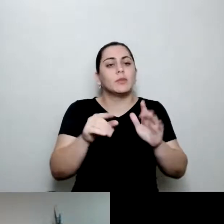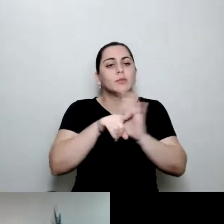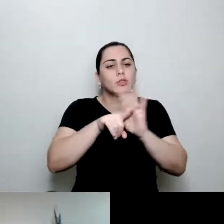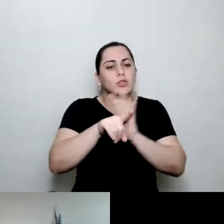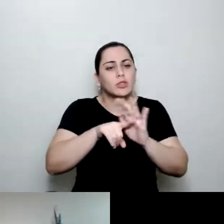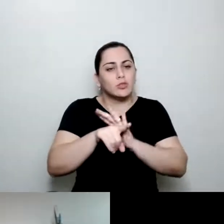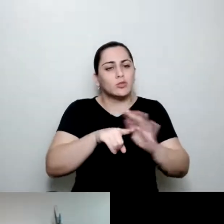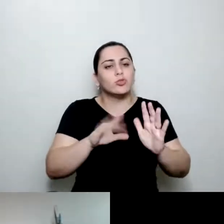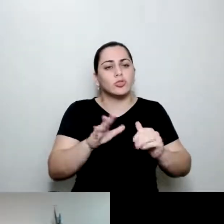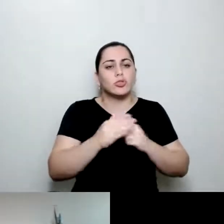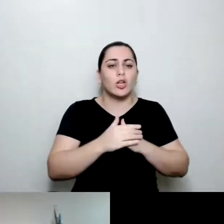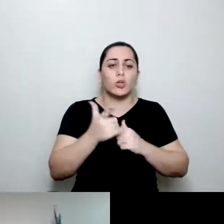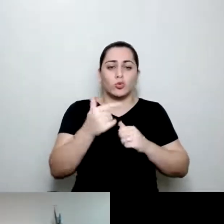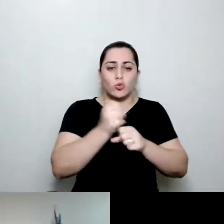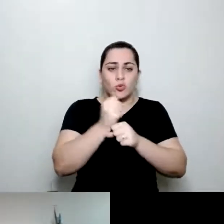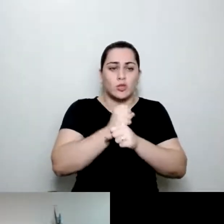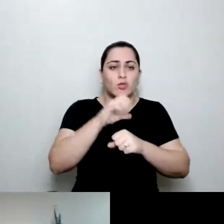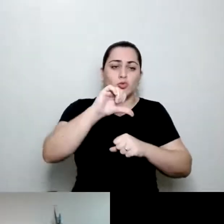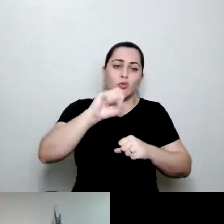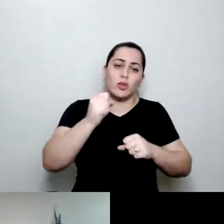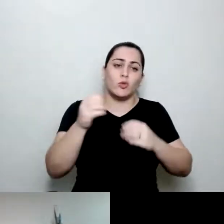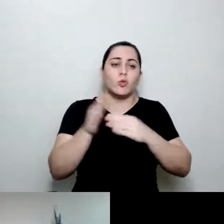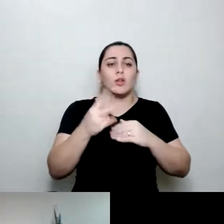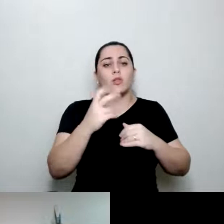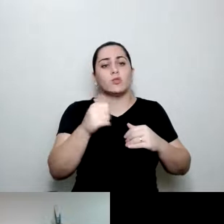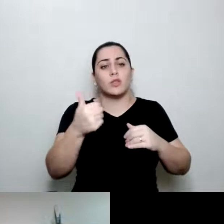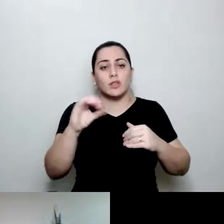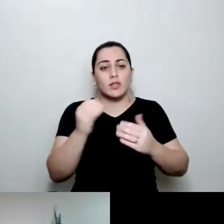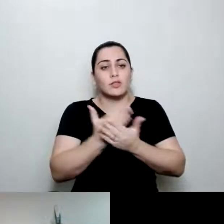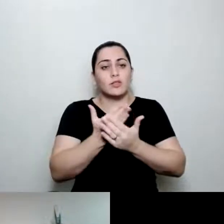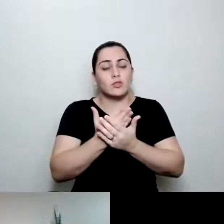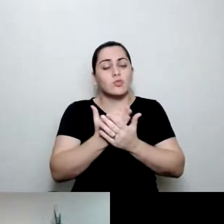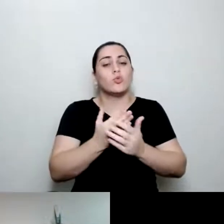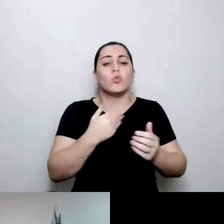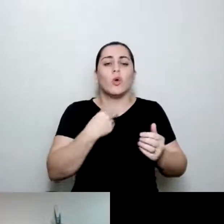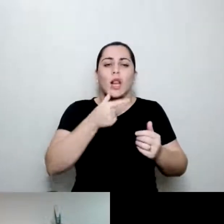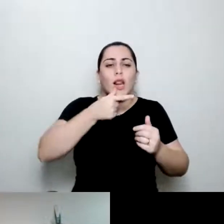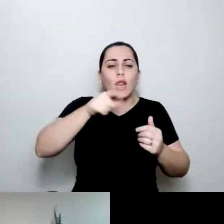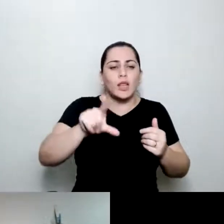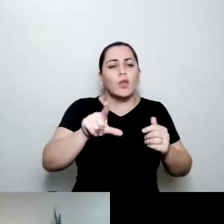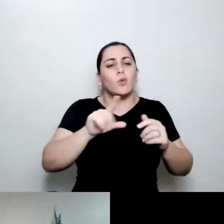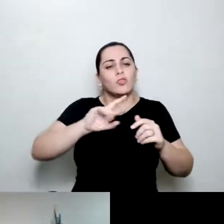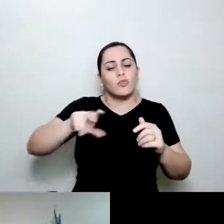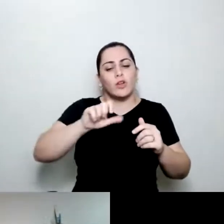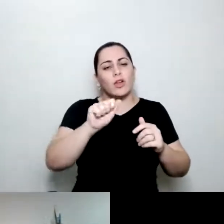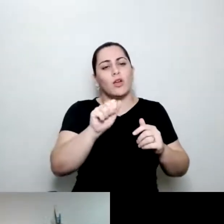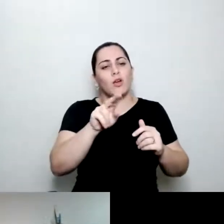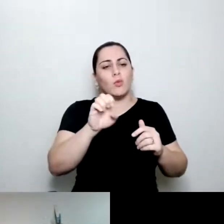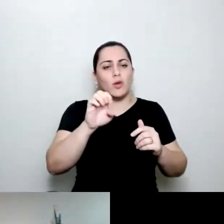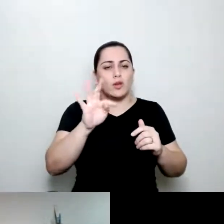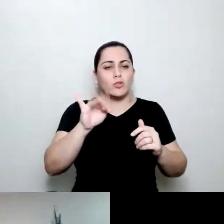durante 12 anos, de 98 a 2010, e estudou a língua Aweti, fazendo trabalho de campo e